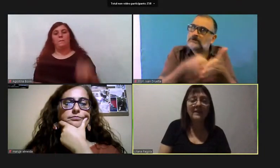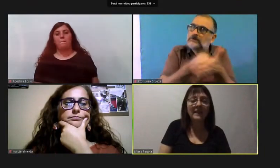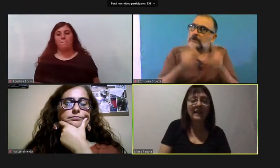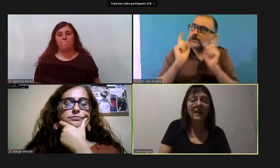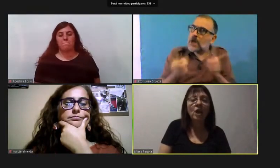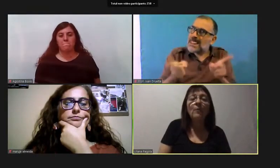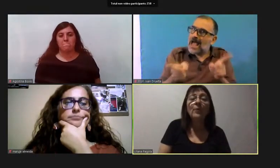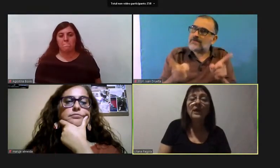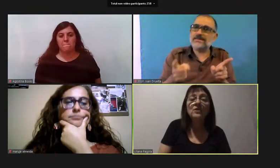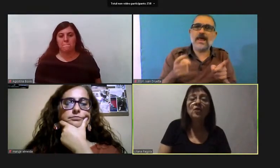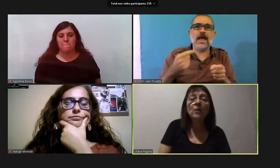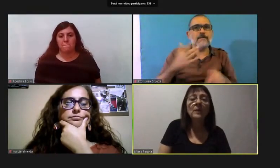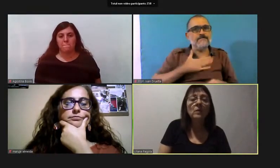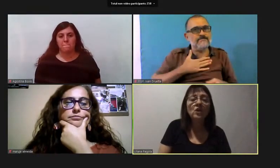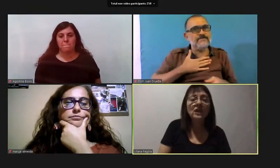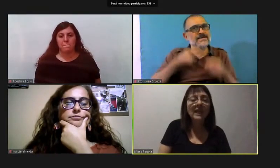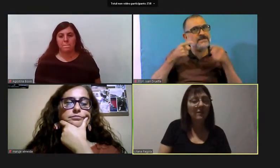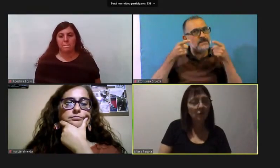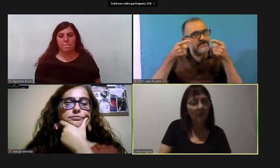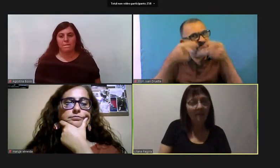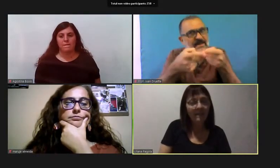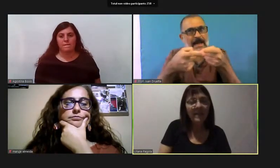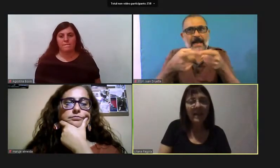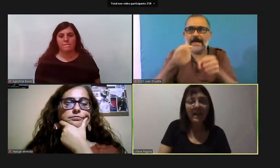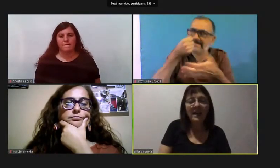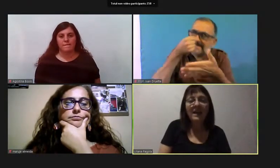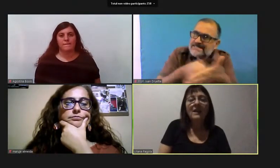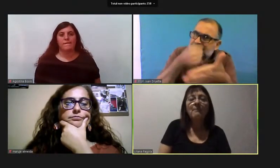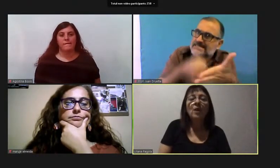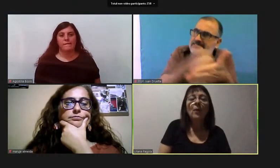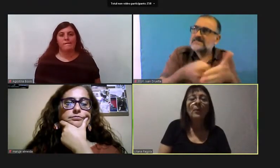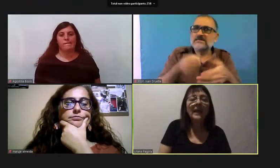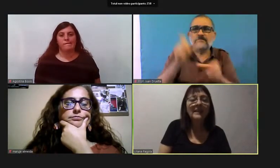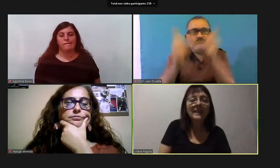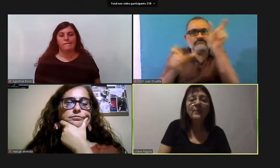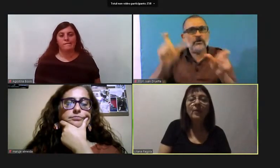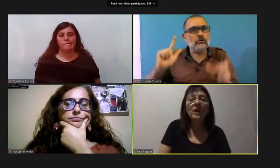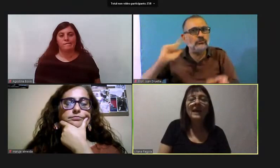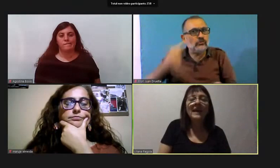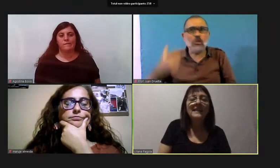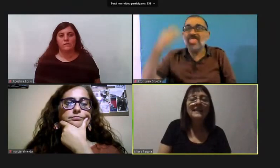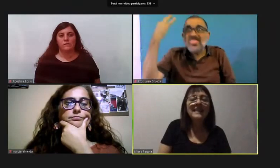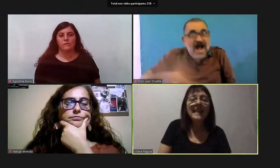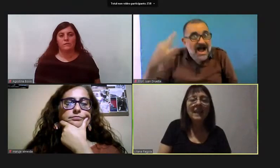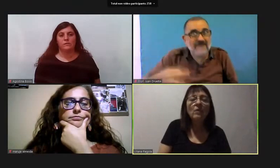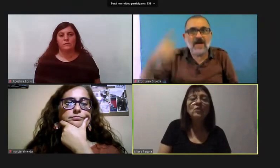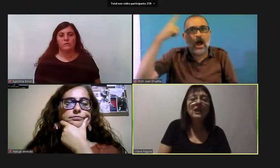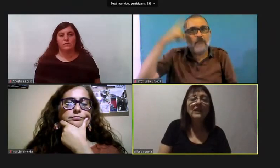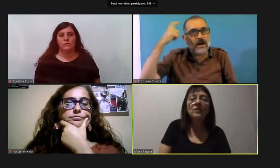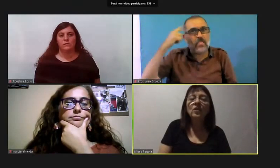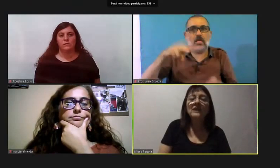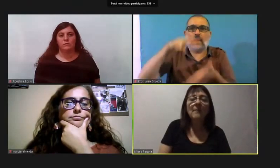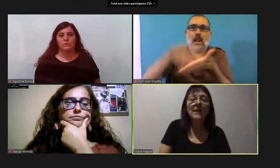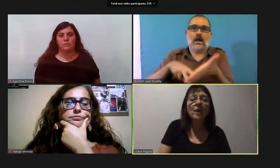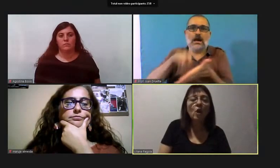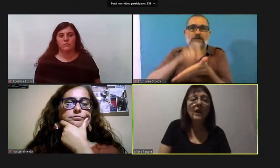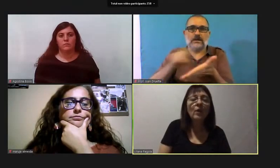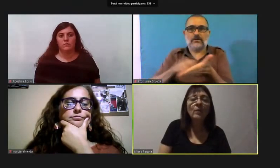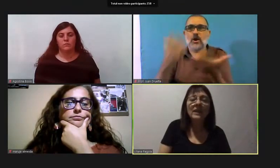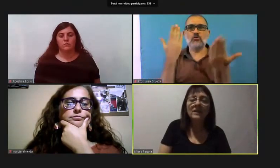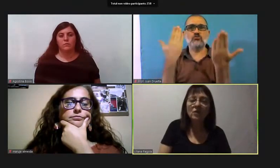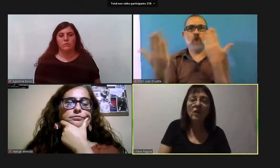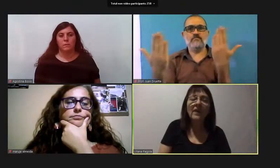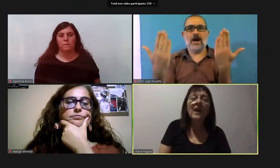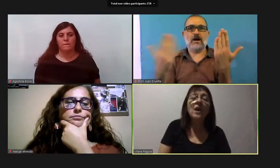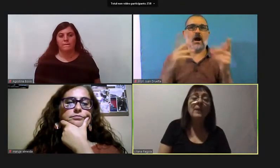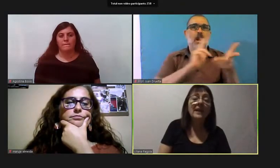para decir. Por eso mi lucha todavía, mi objetivo es seguir luchando también con la